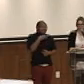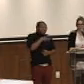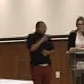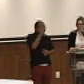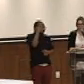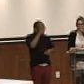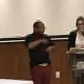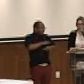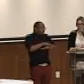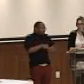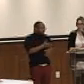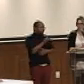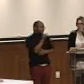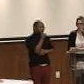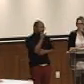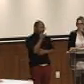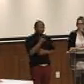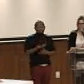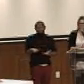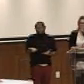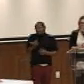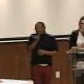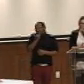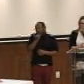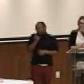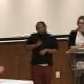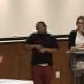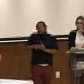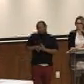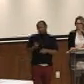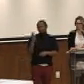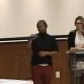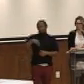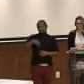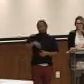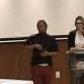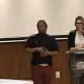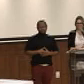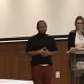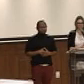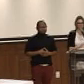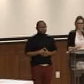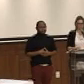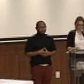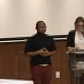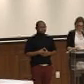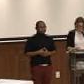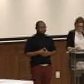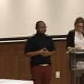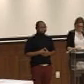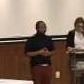encerrado, tenha encerrado o Por isso que eu estou te tempo, pedindo né? desculpa. Tá ok. Obrigado. Nada.